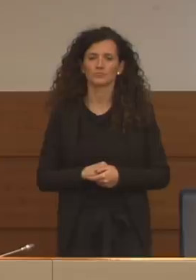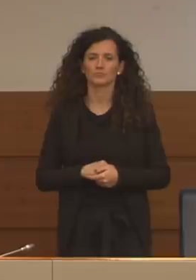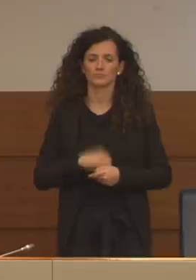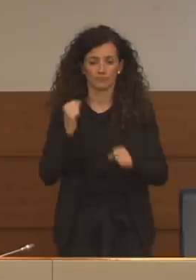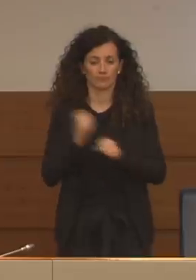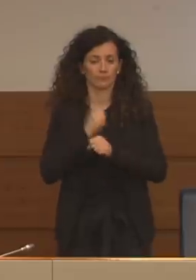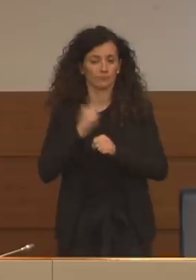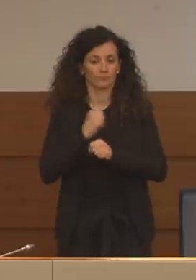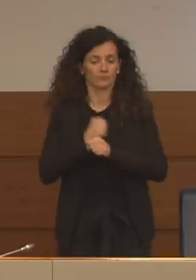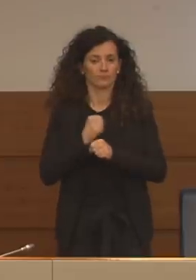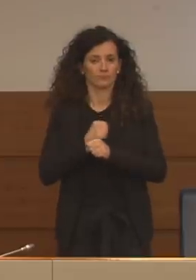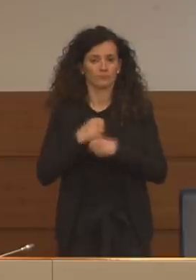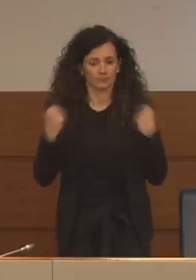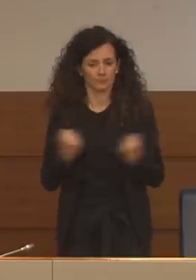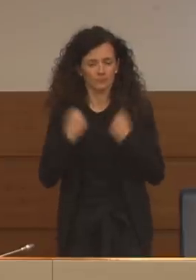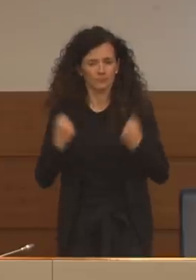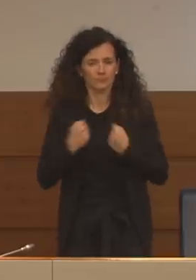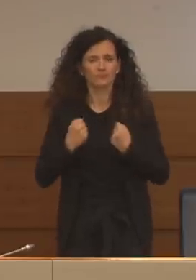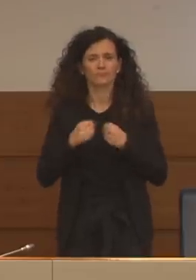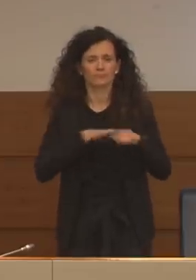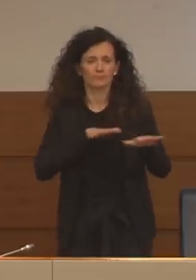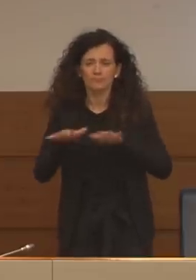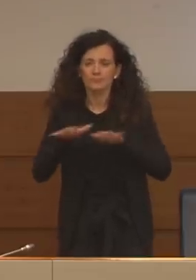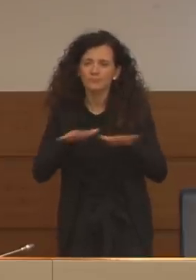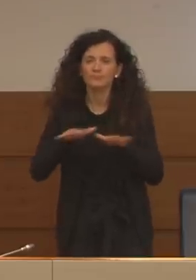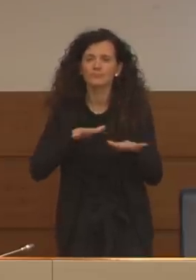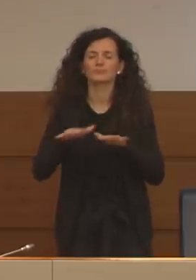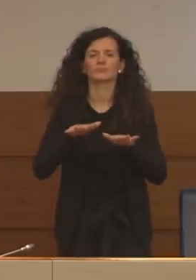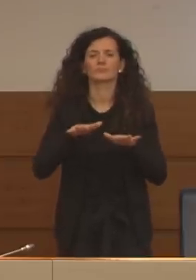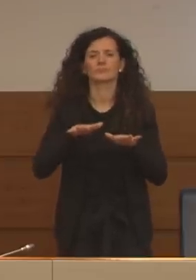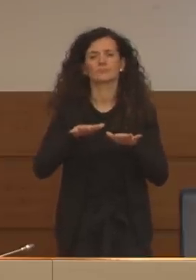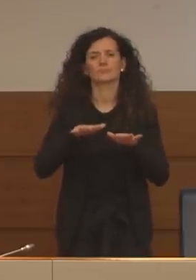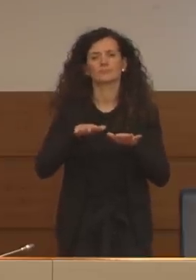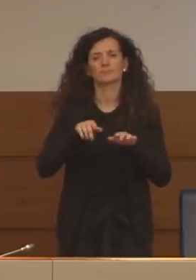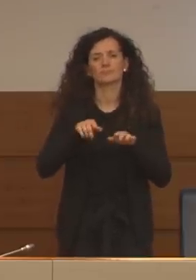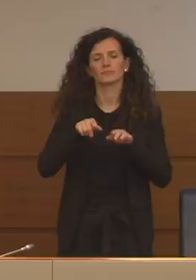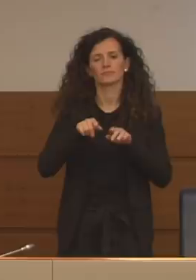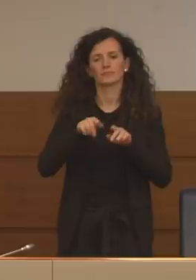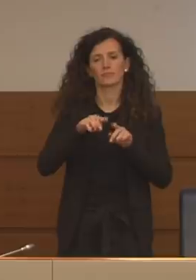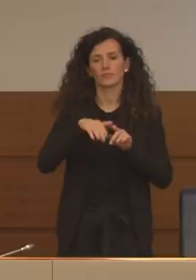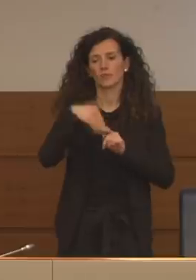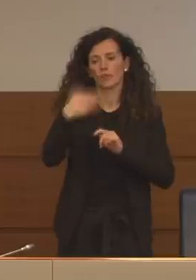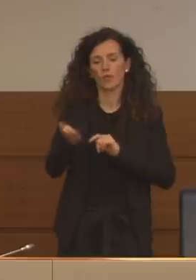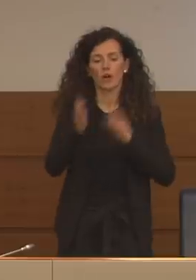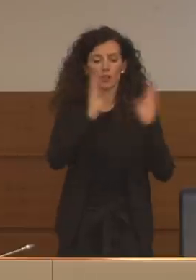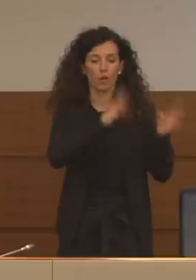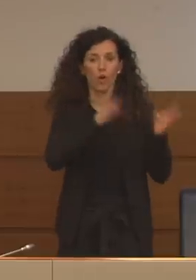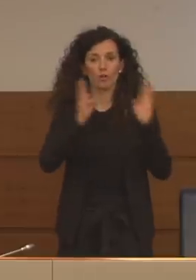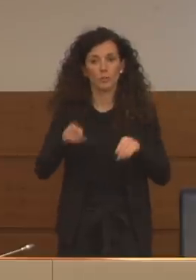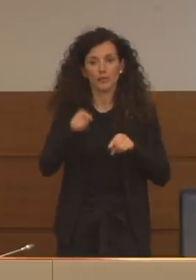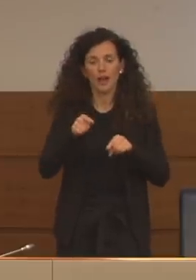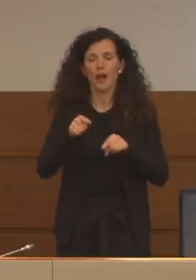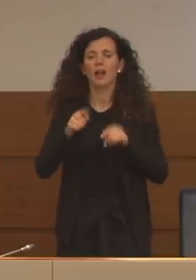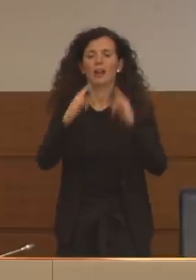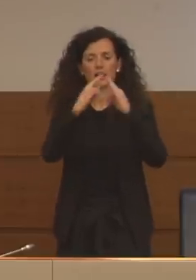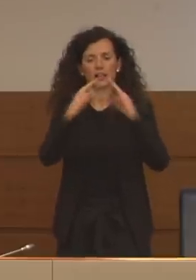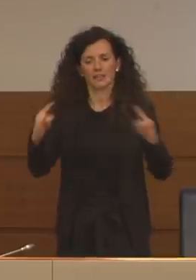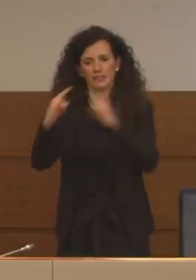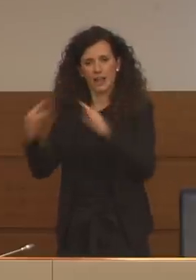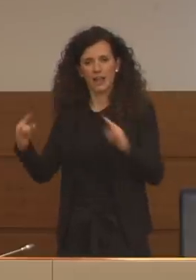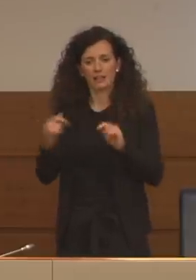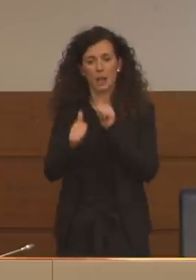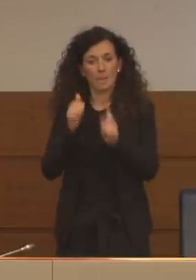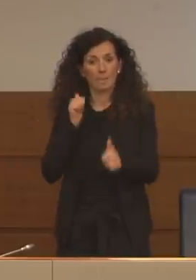alla installazione all'esterno degli ospedali di tende per il pre